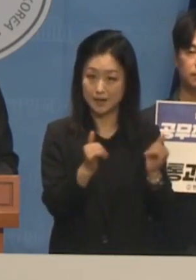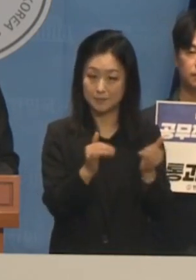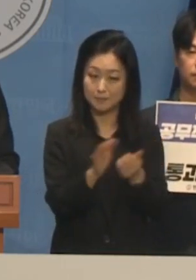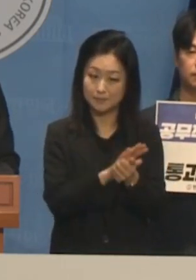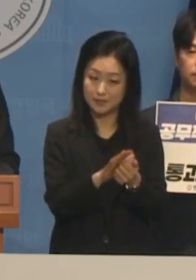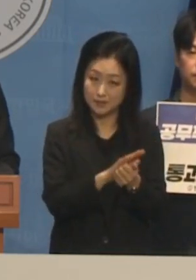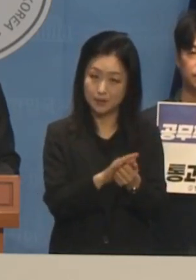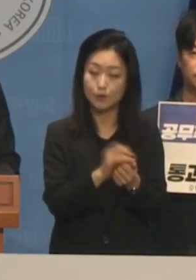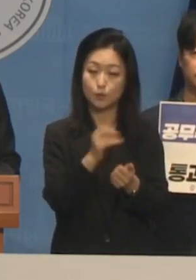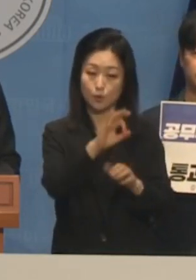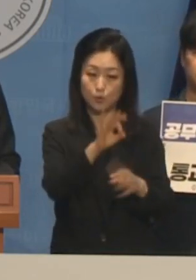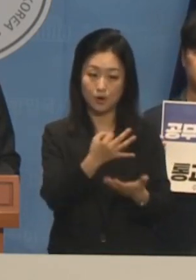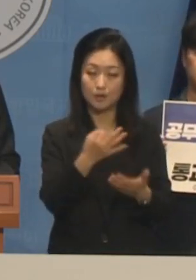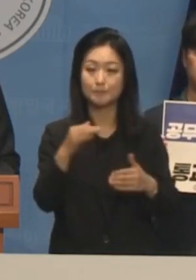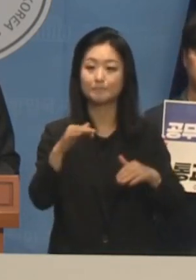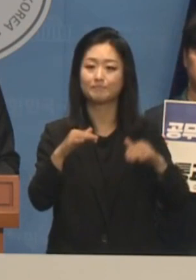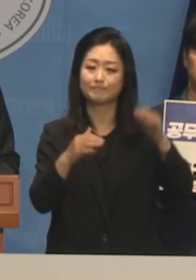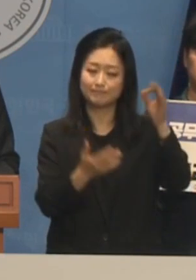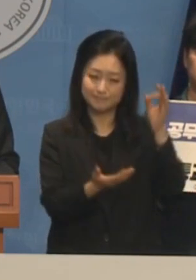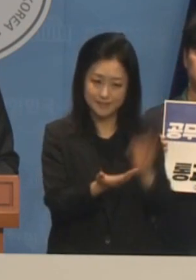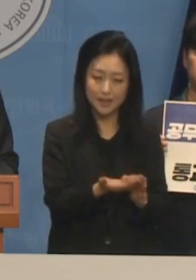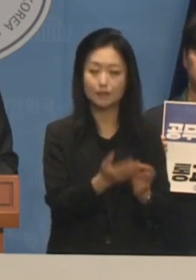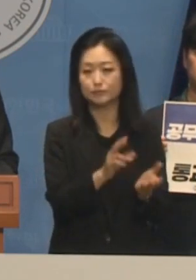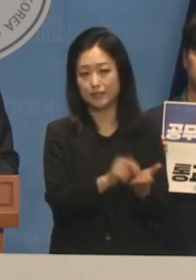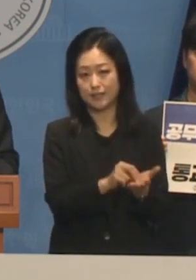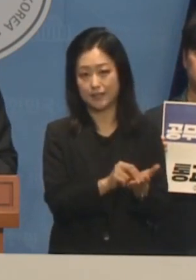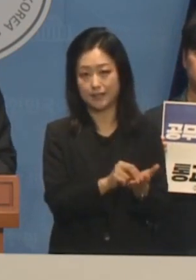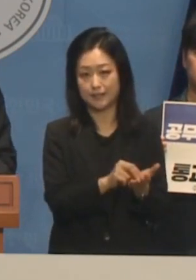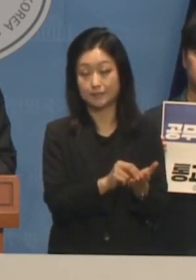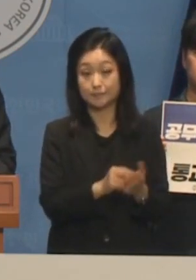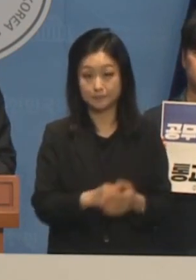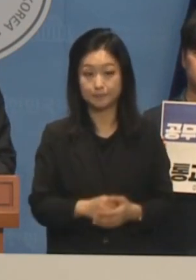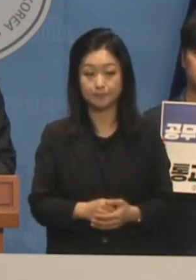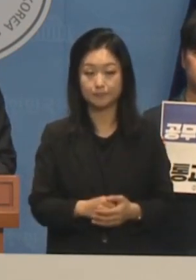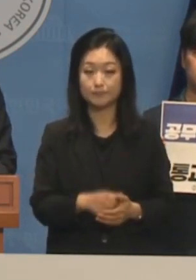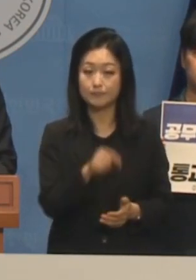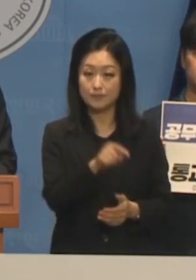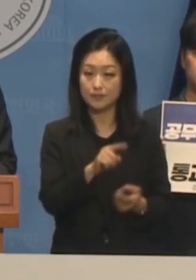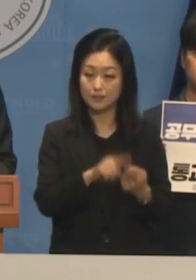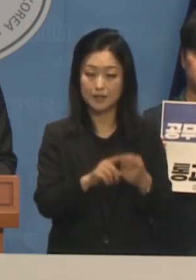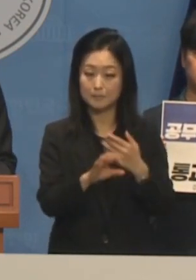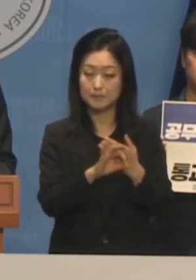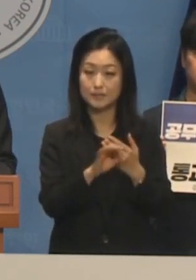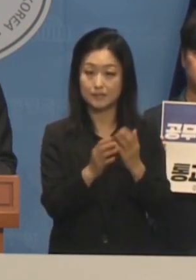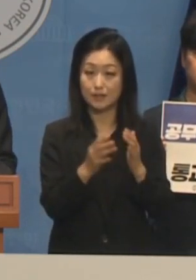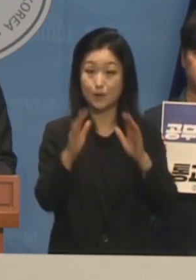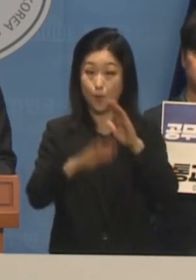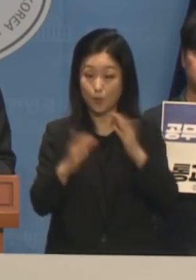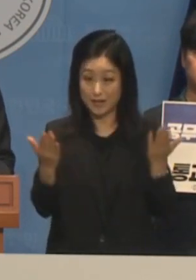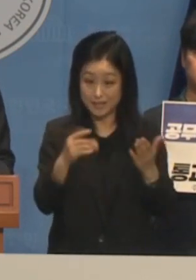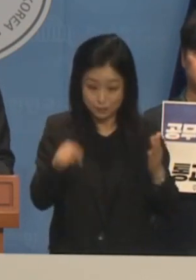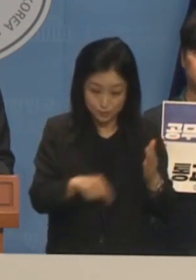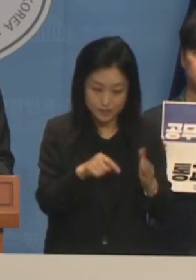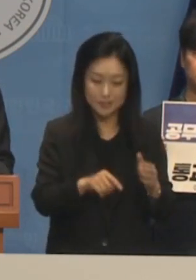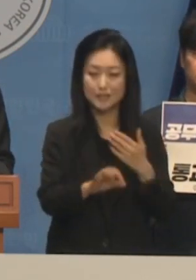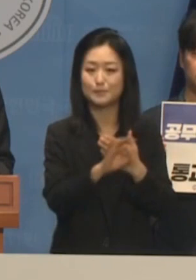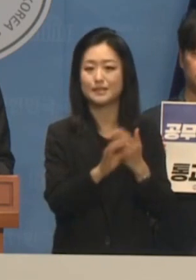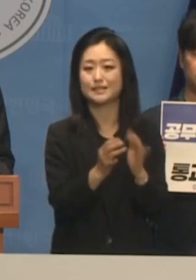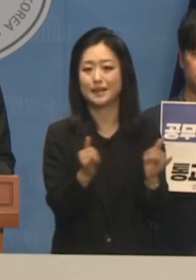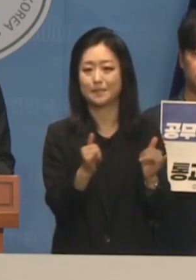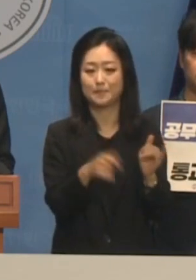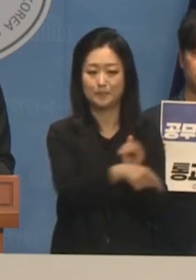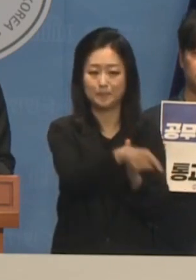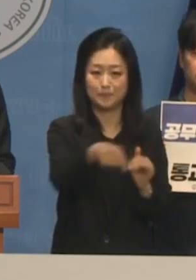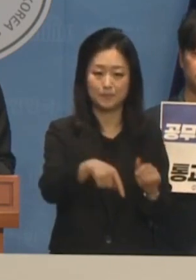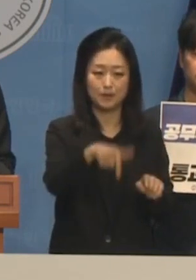처우에서 불합리한 차별이 벌어지고 있습니다. 공공부문 비정규직의 인사기준과 노동조건 등 처우